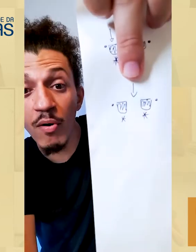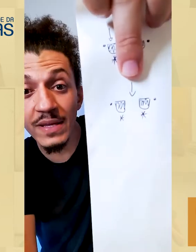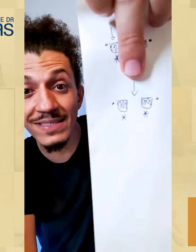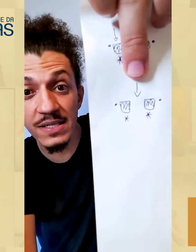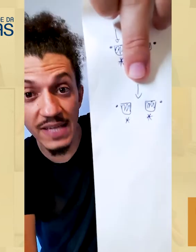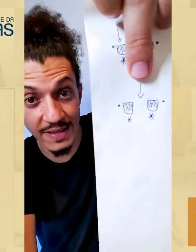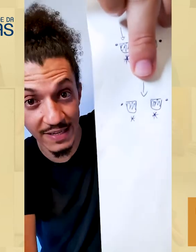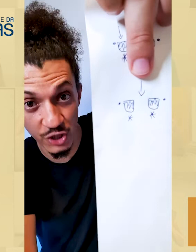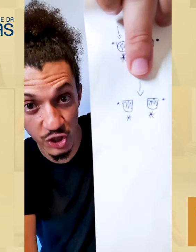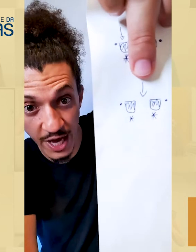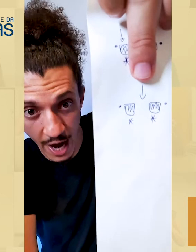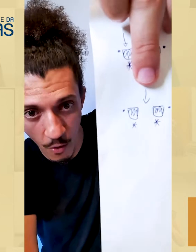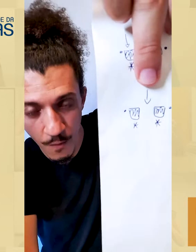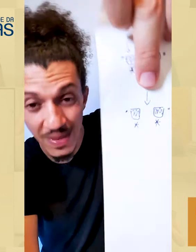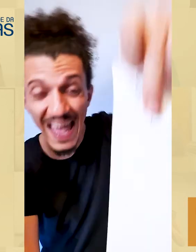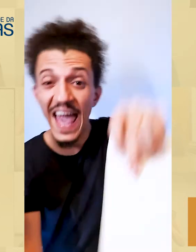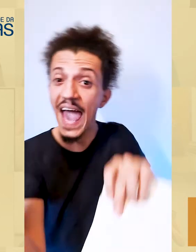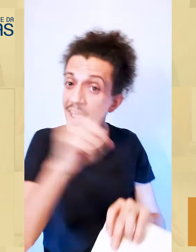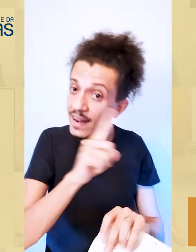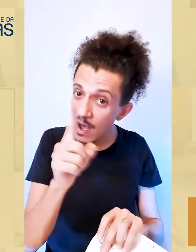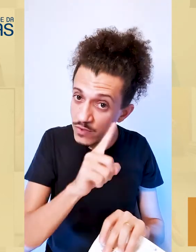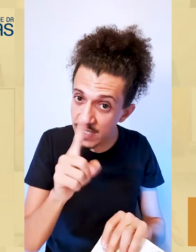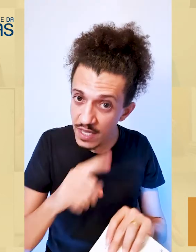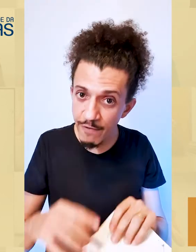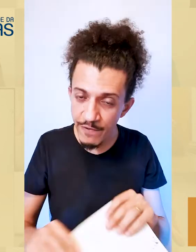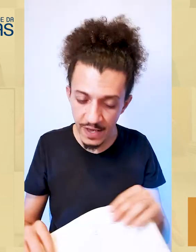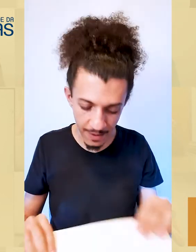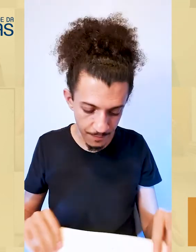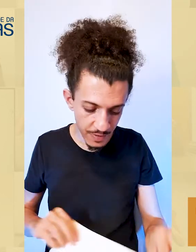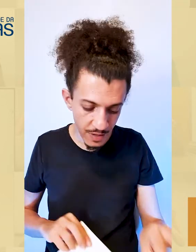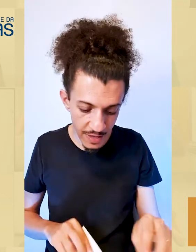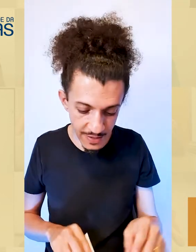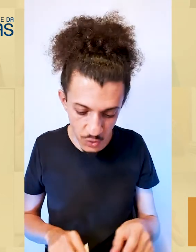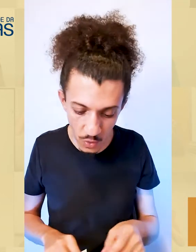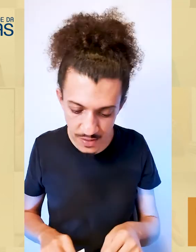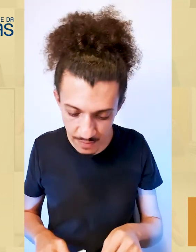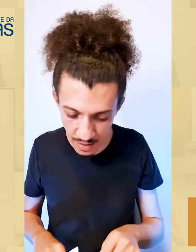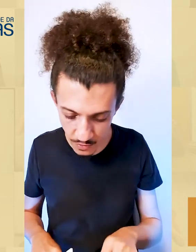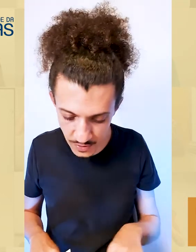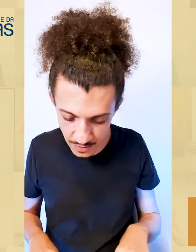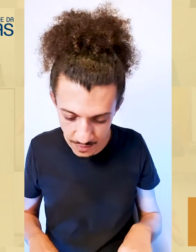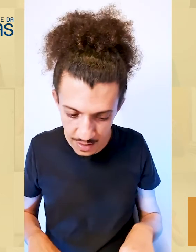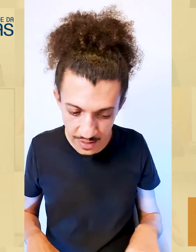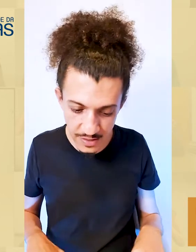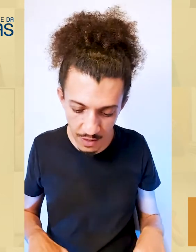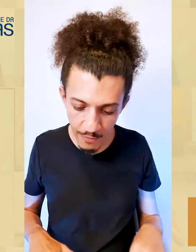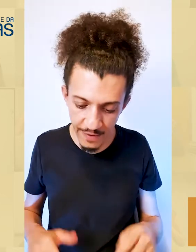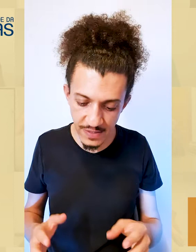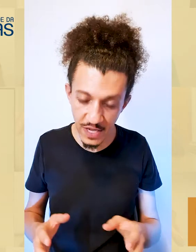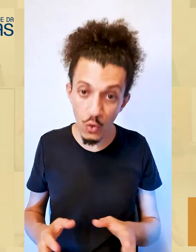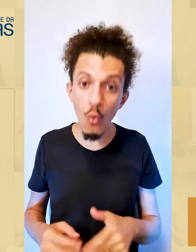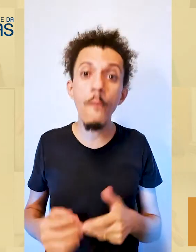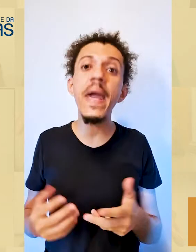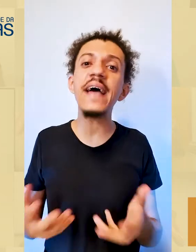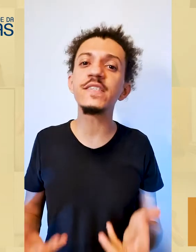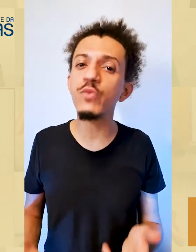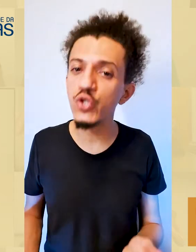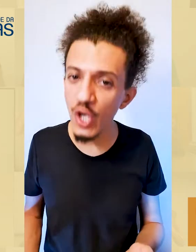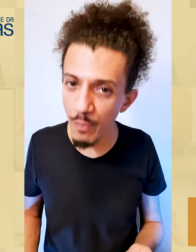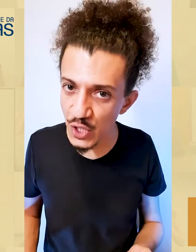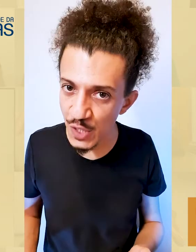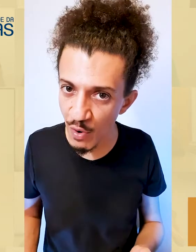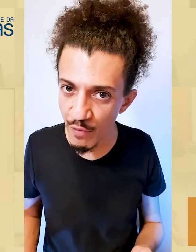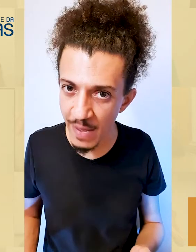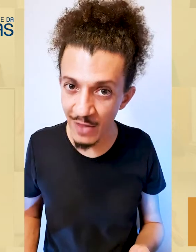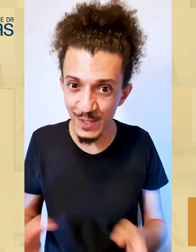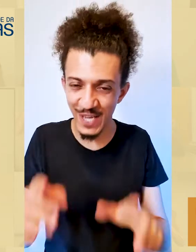de ponta de seta geral, ela não significa que as duas mãos estão fazendo o mesmo